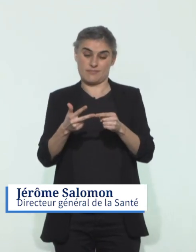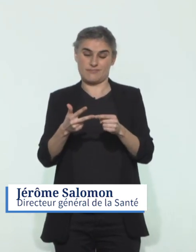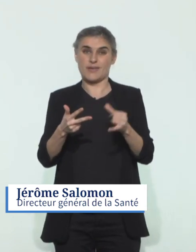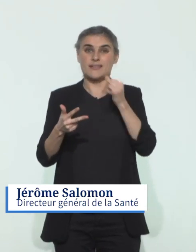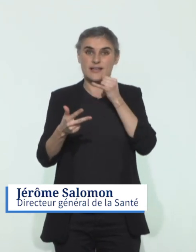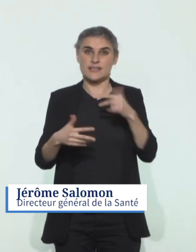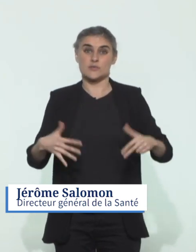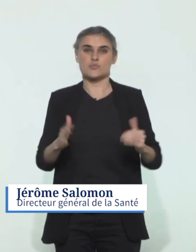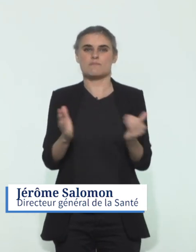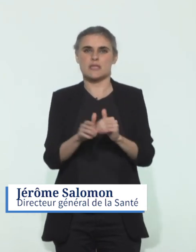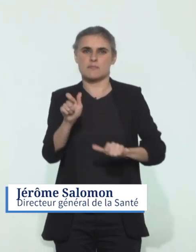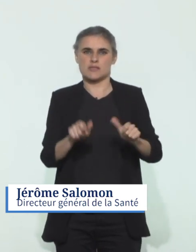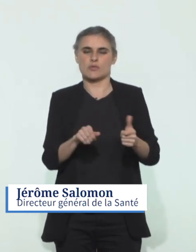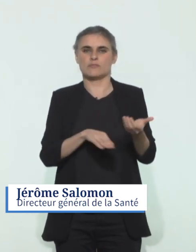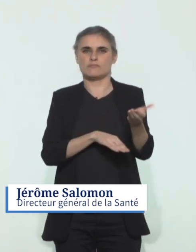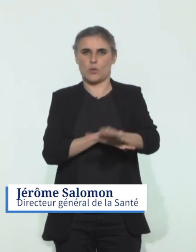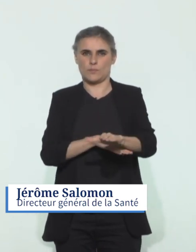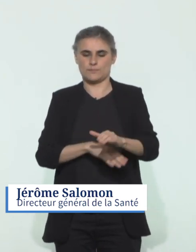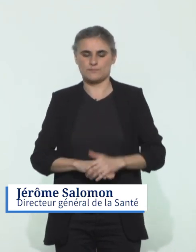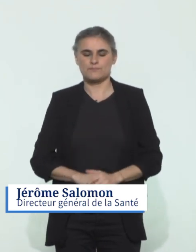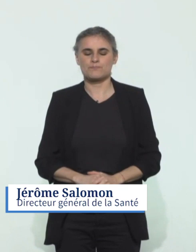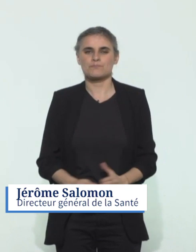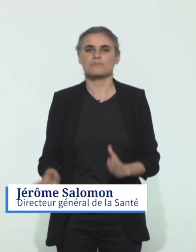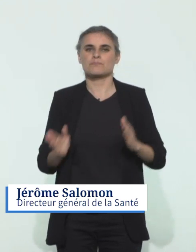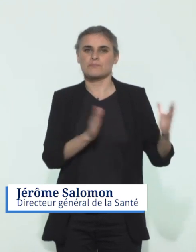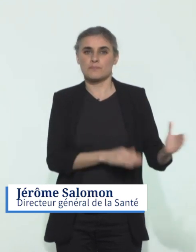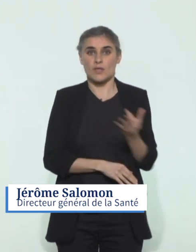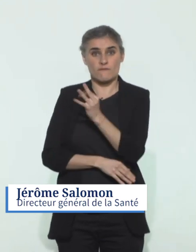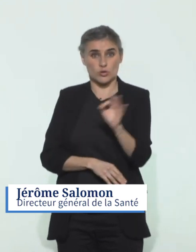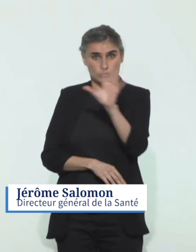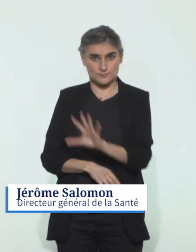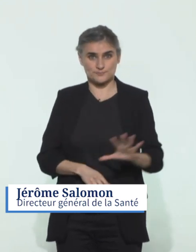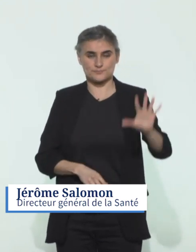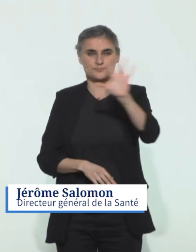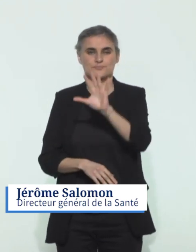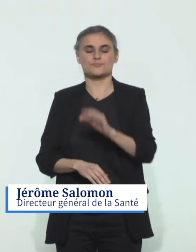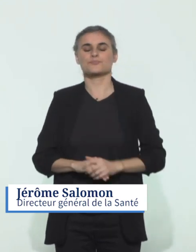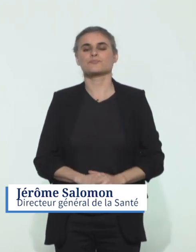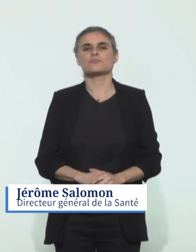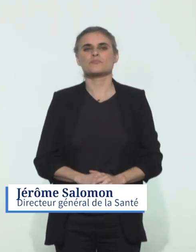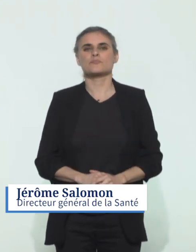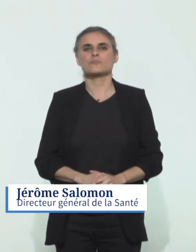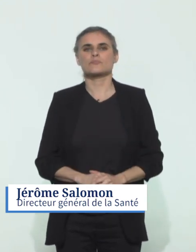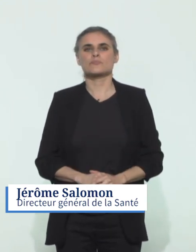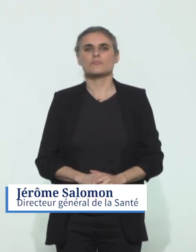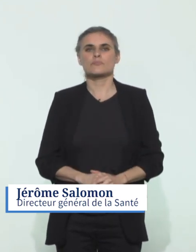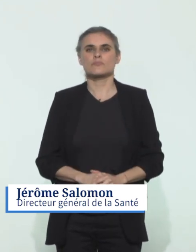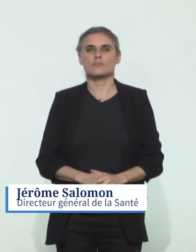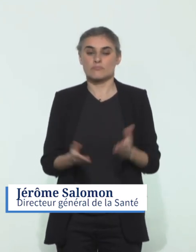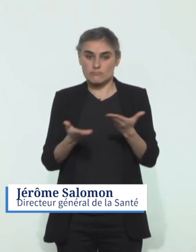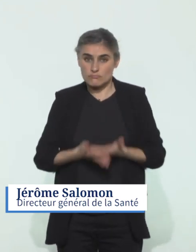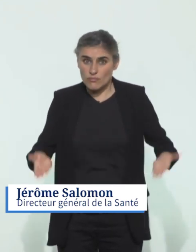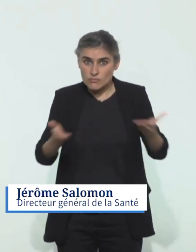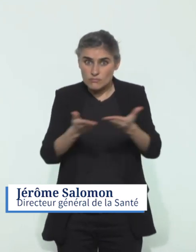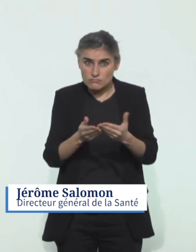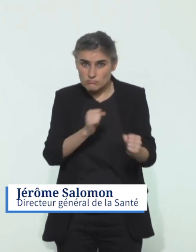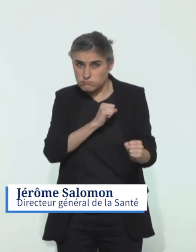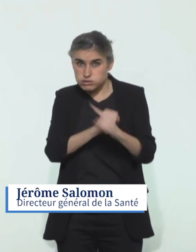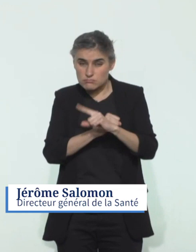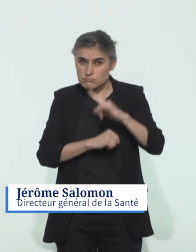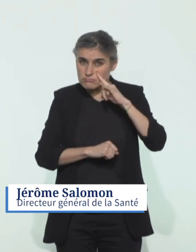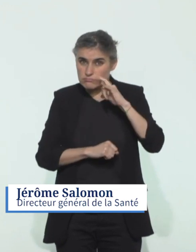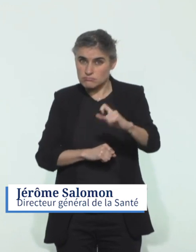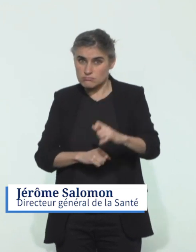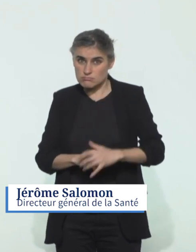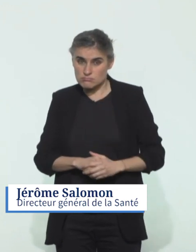000 décès. En France, nous sommes confrontés à une situation exceptionnelle